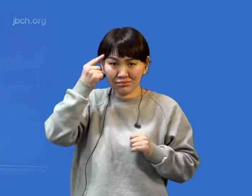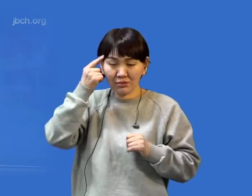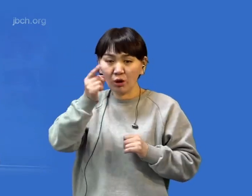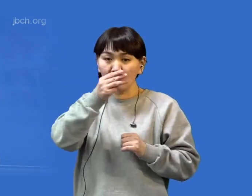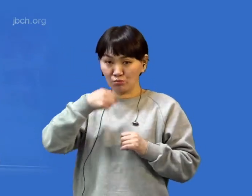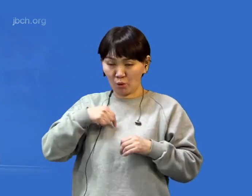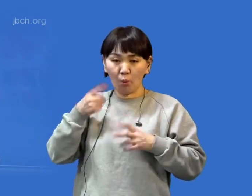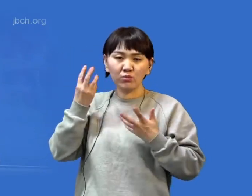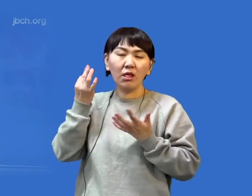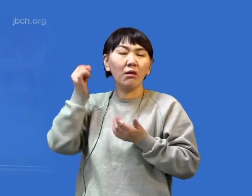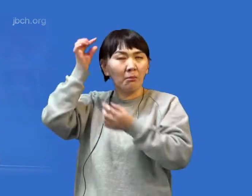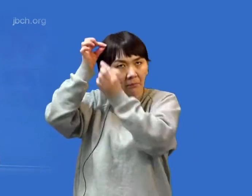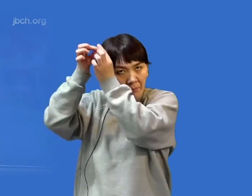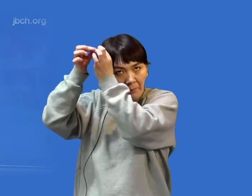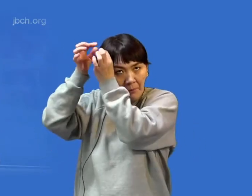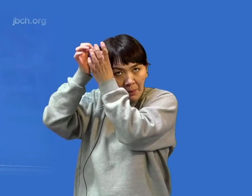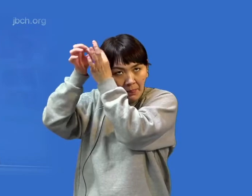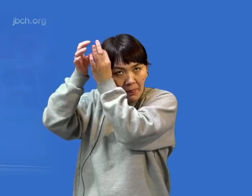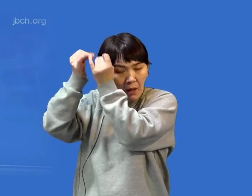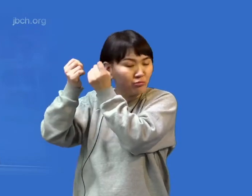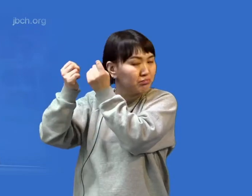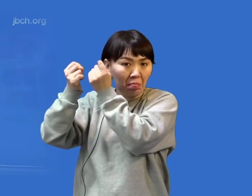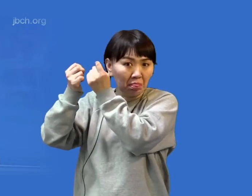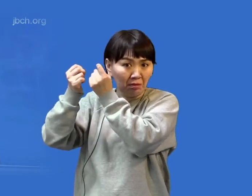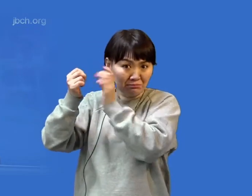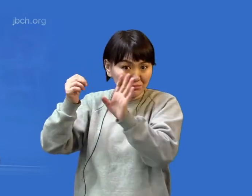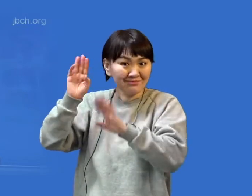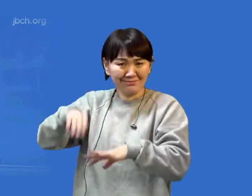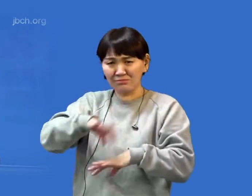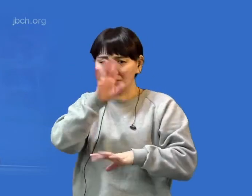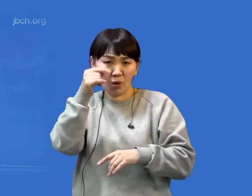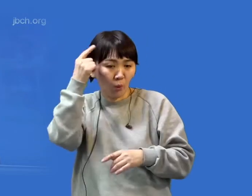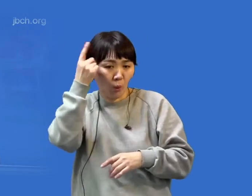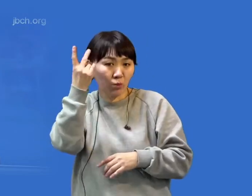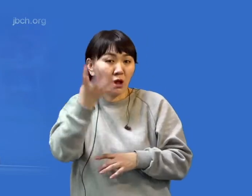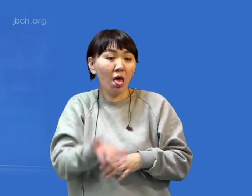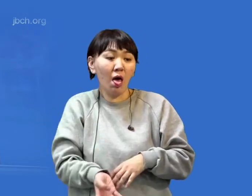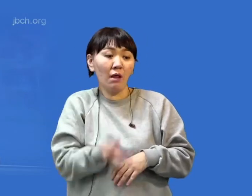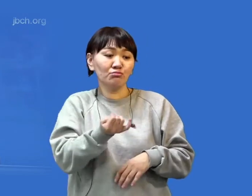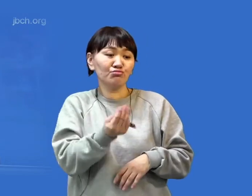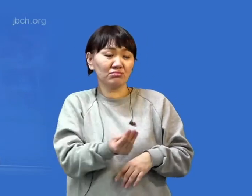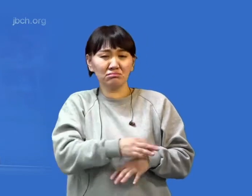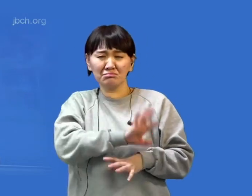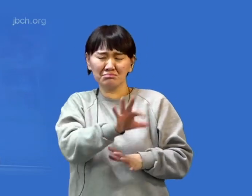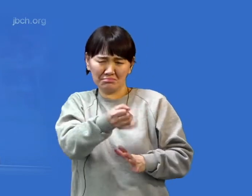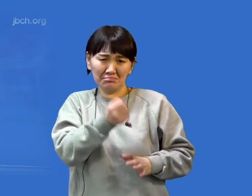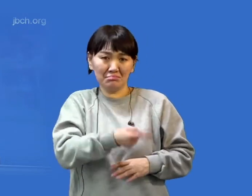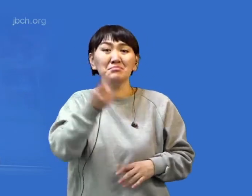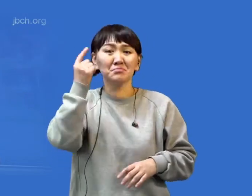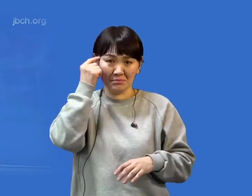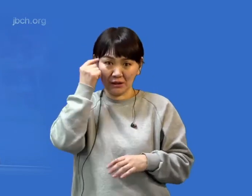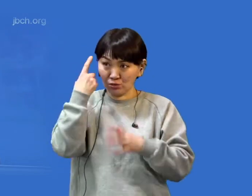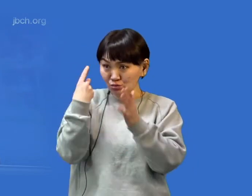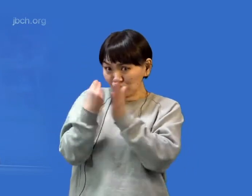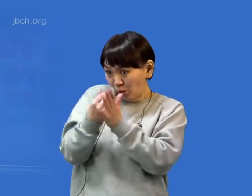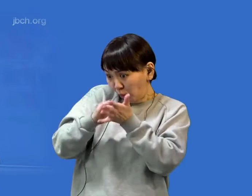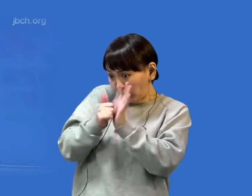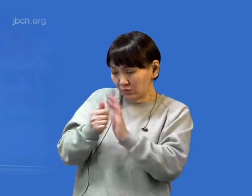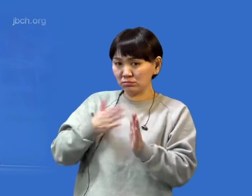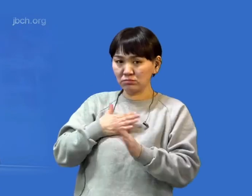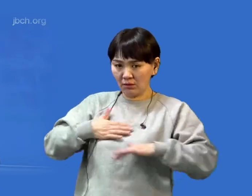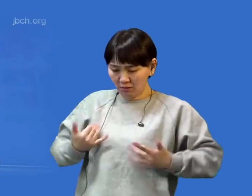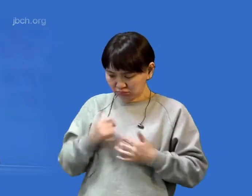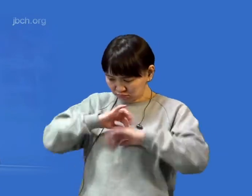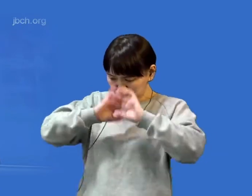юм бэ тэр? Миний бүхэл нөхцөл байдлыг мэдэж надад тусална гэсэн үг юм а тэр чинь. Тэр өөрийнхөө улсад очих